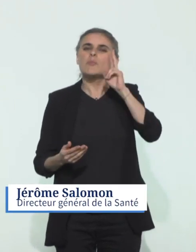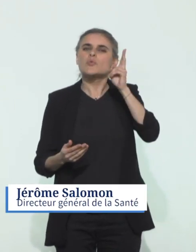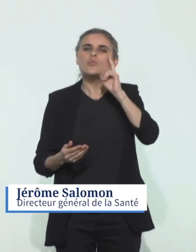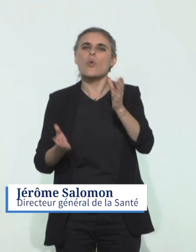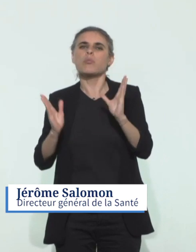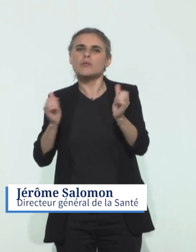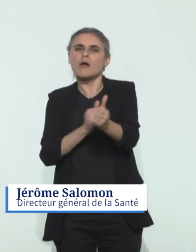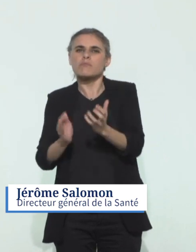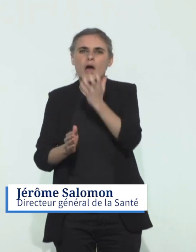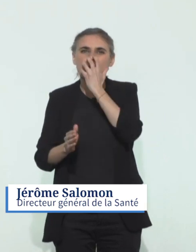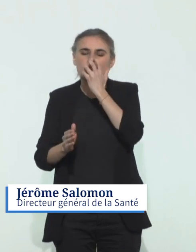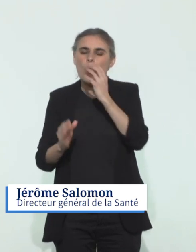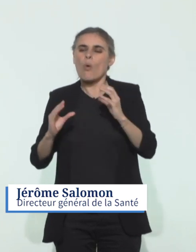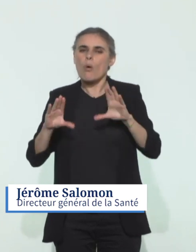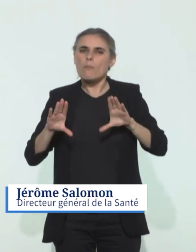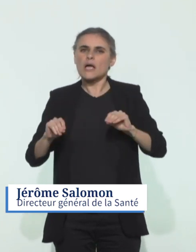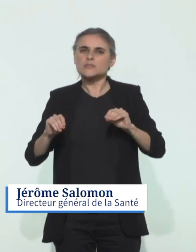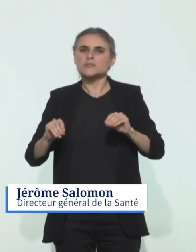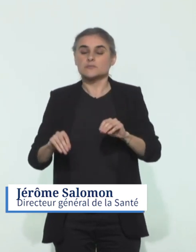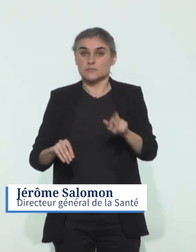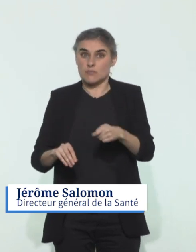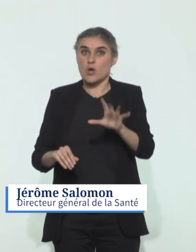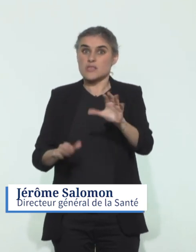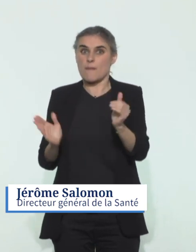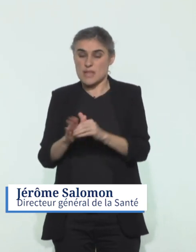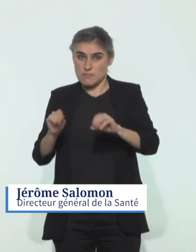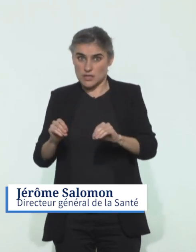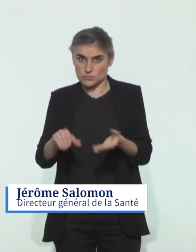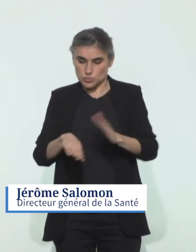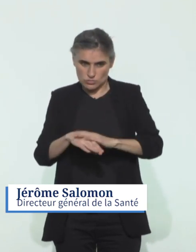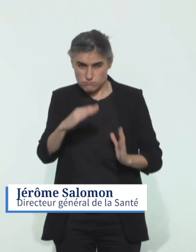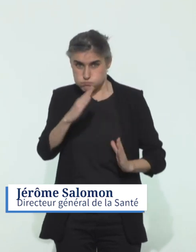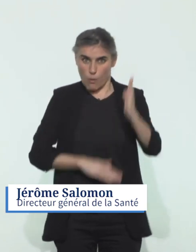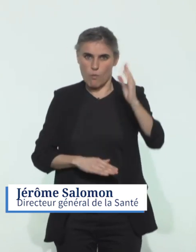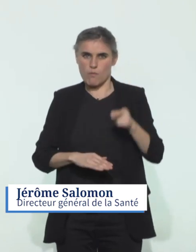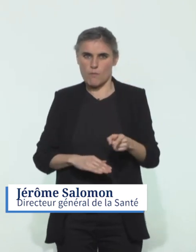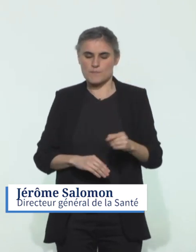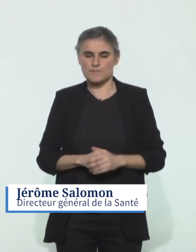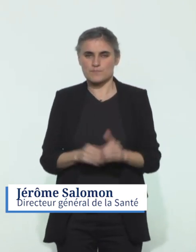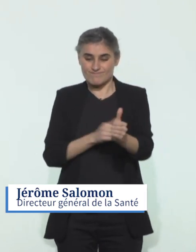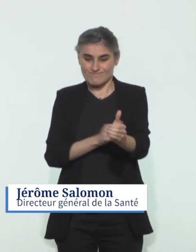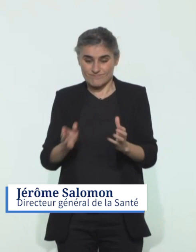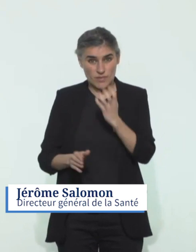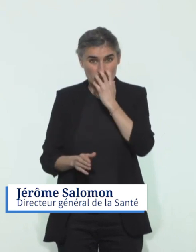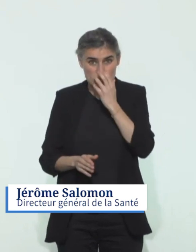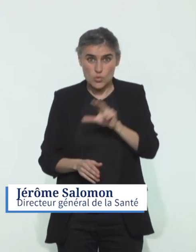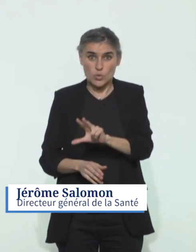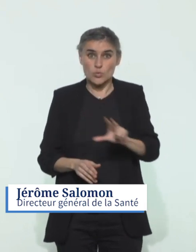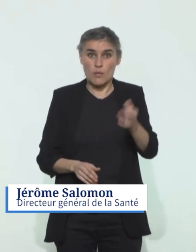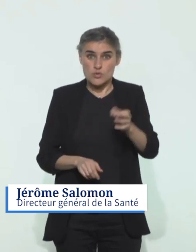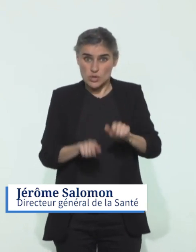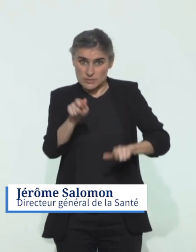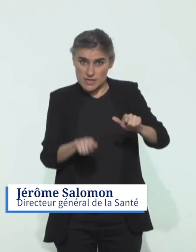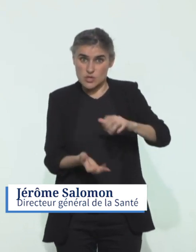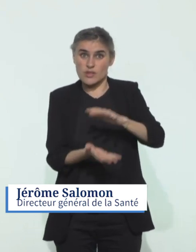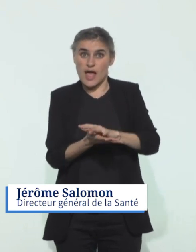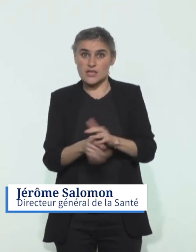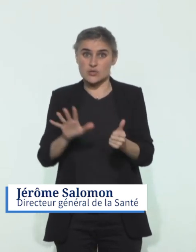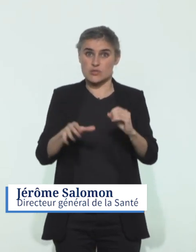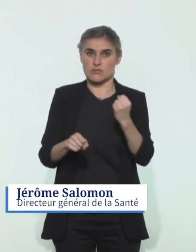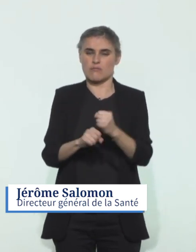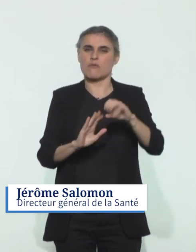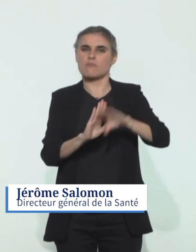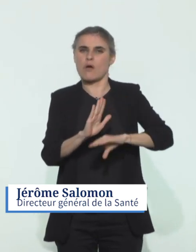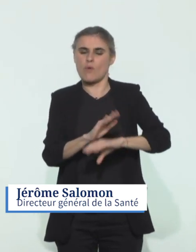la réanimation française, qui était, je vous le rappelle, de 5000 places. En réanimation, 33% de ces patients ont moins de 60 ans